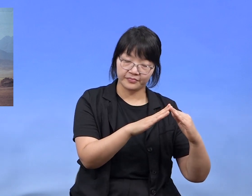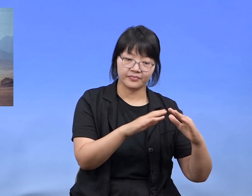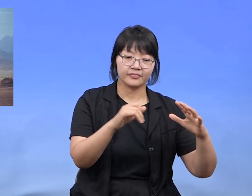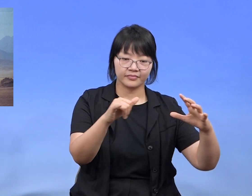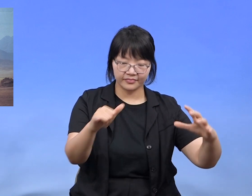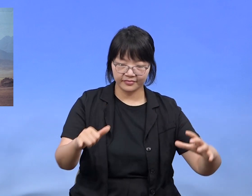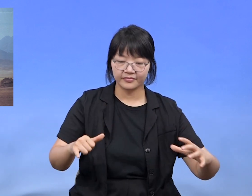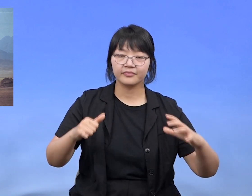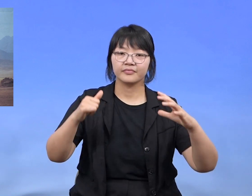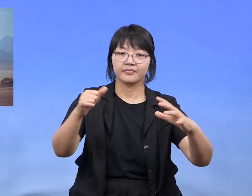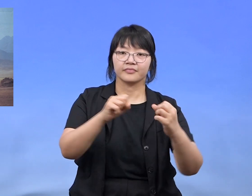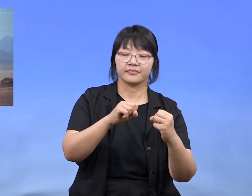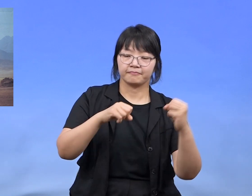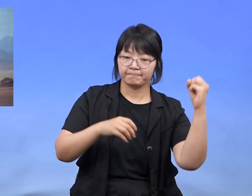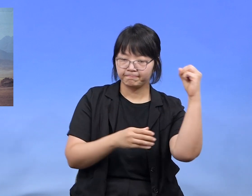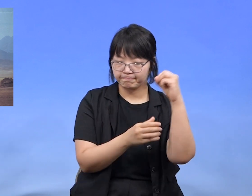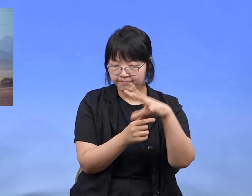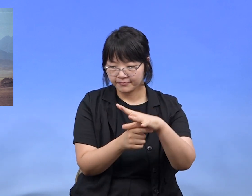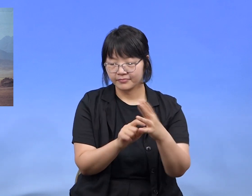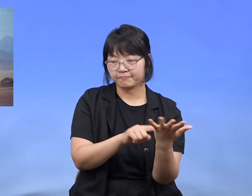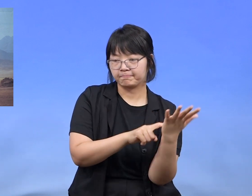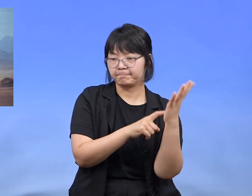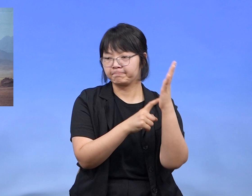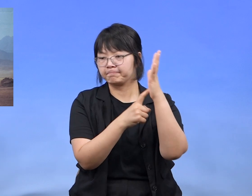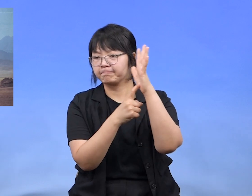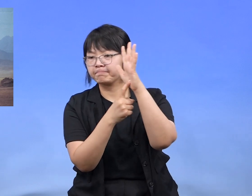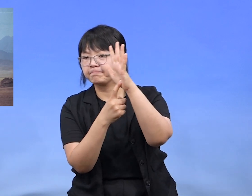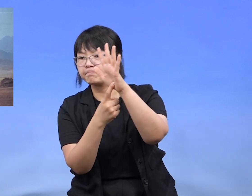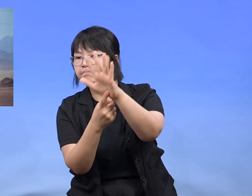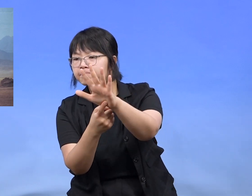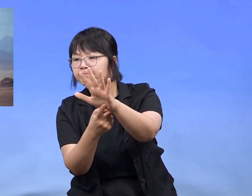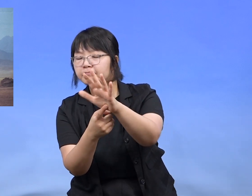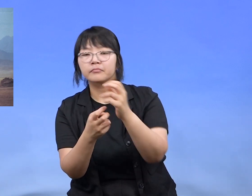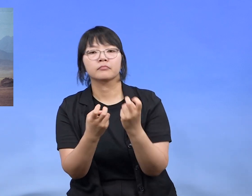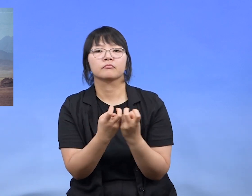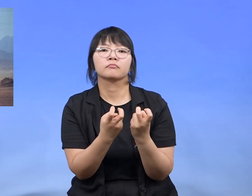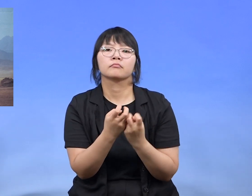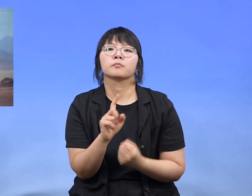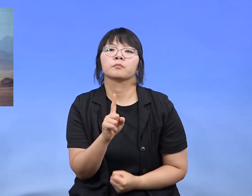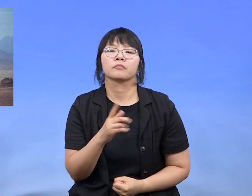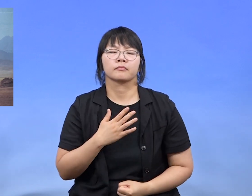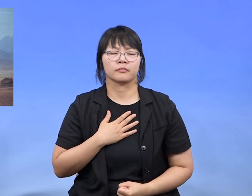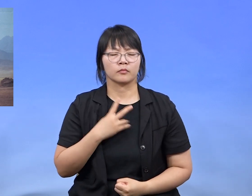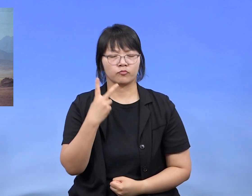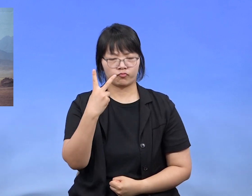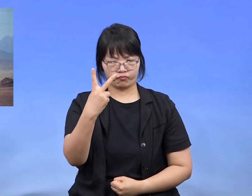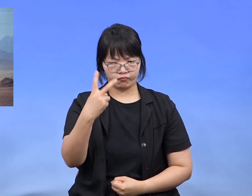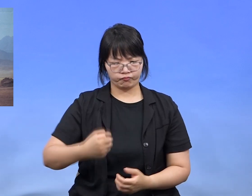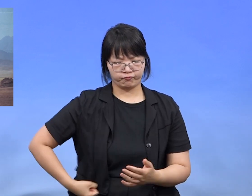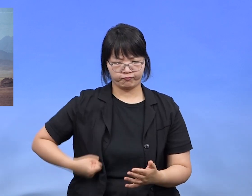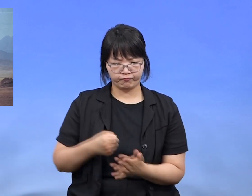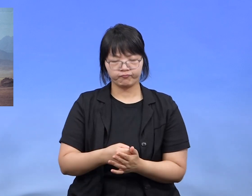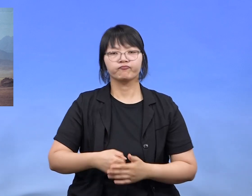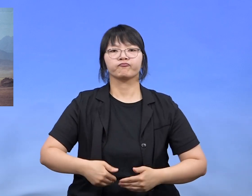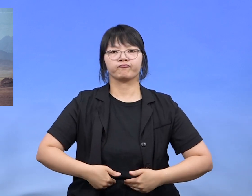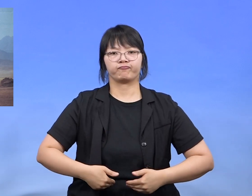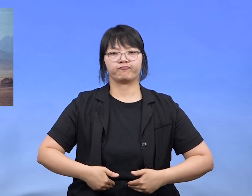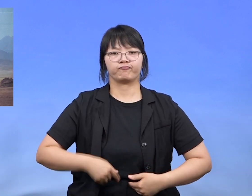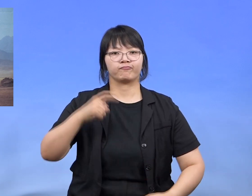세상의 빛으로 존재하기 위해서 해야 할 일은 무엇입니까? 저는 두 가지 결단이 필요하다고 생각해요. 두 가지